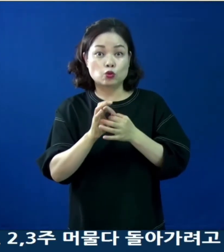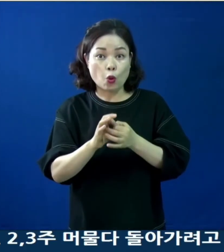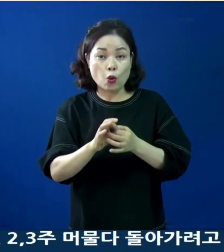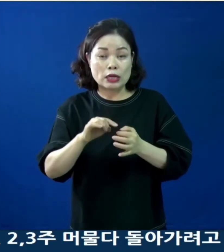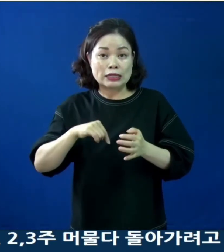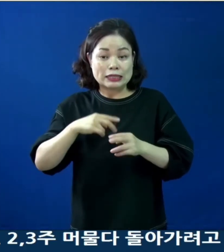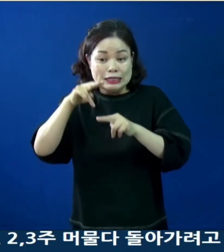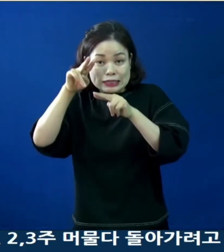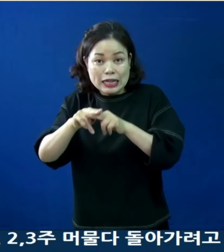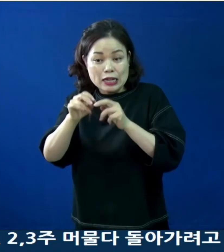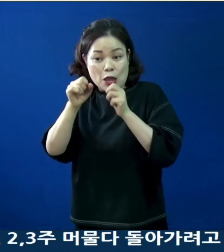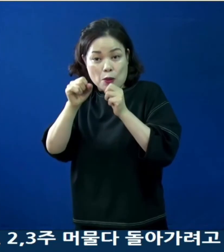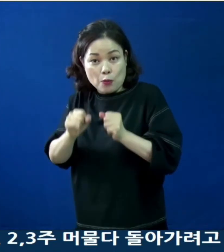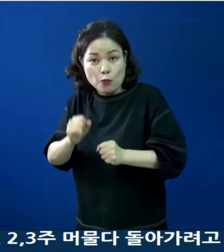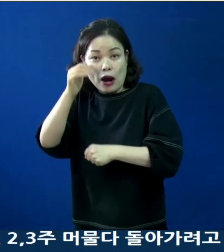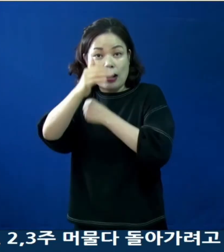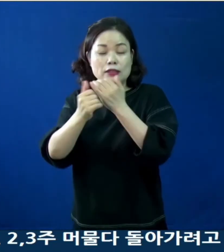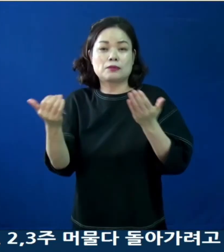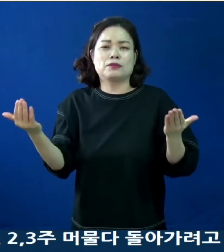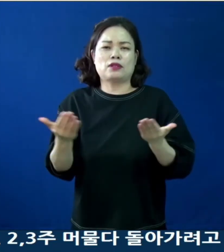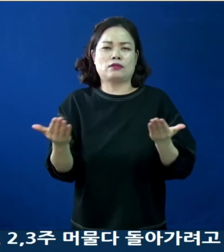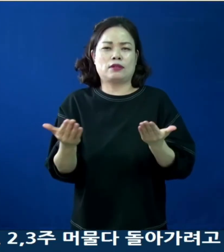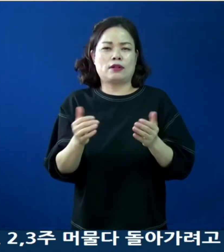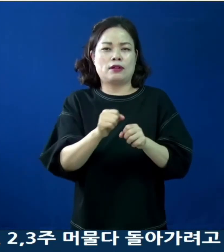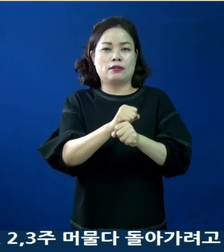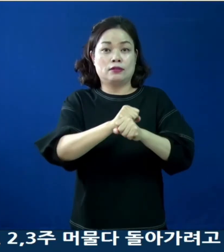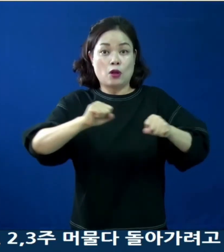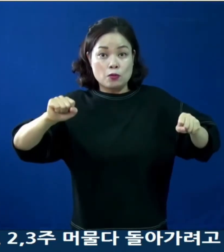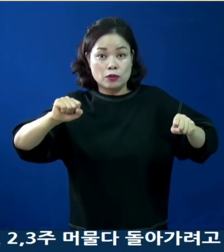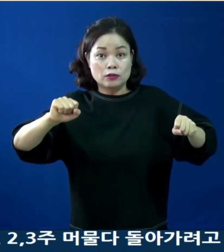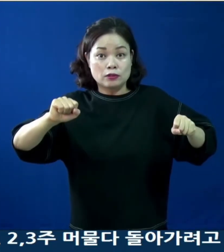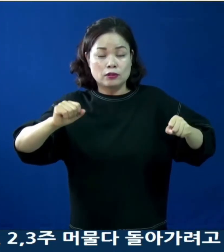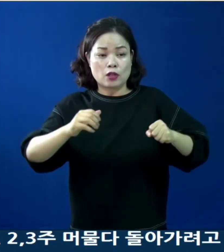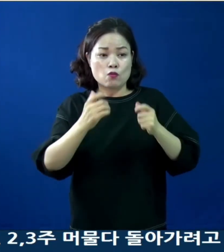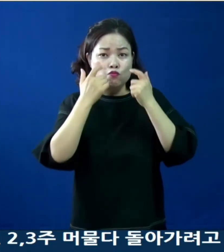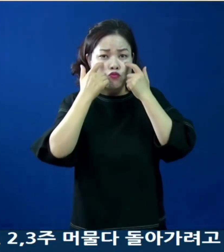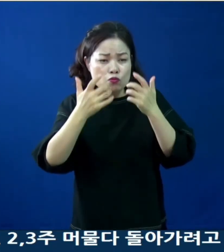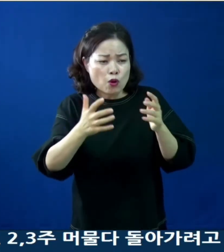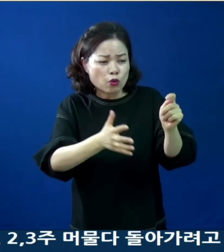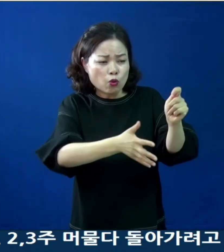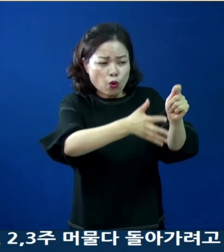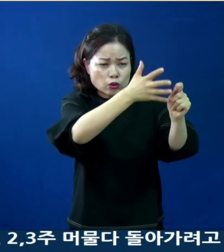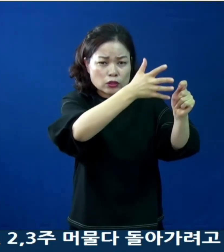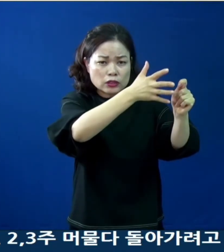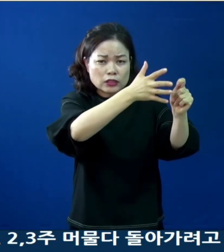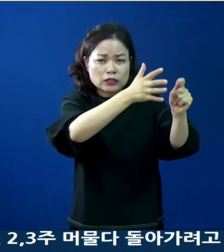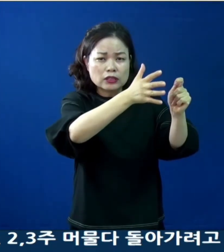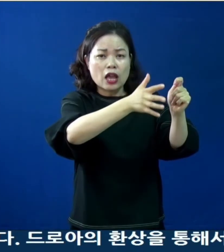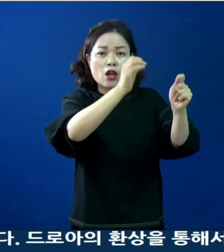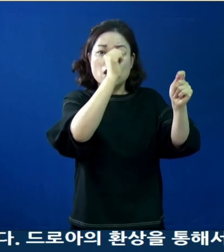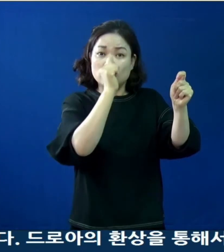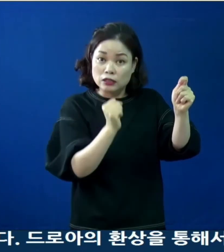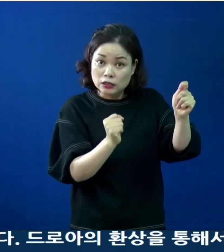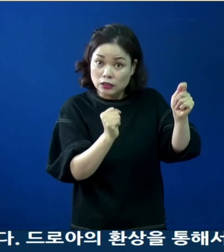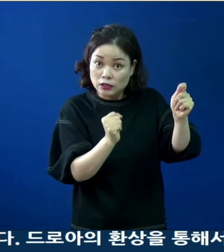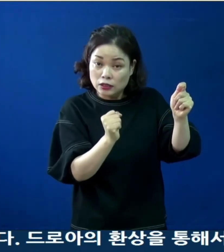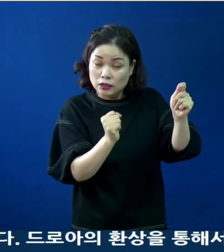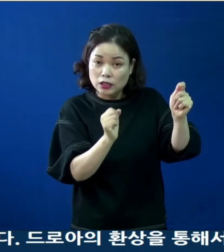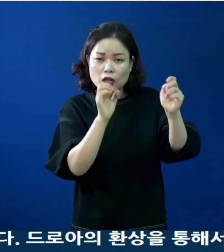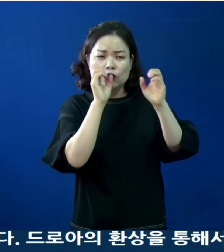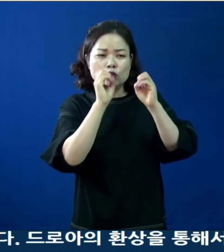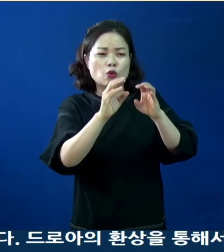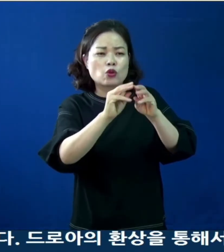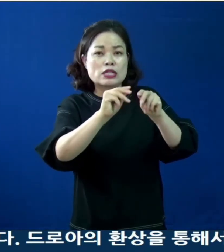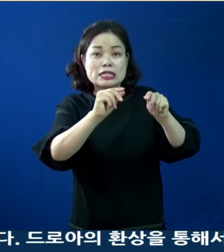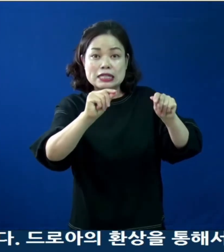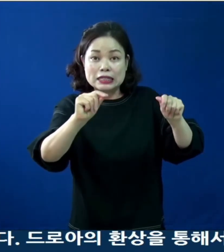자리에 머물러서 하나님의 역사가 넓어지는 그런 경험을 주시는 거예요. 분명히 고린도라는 도시에 머물렀는데 선교의